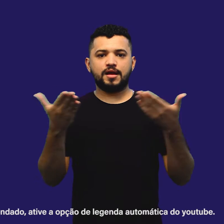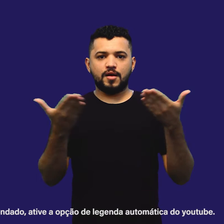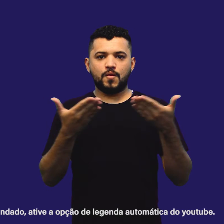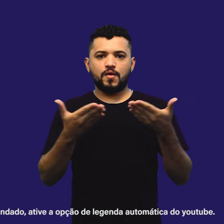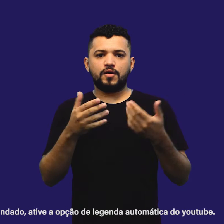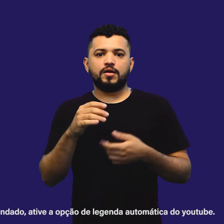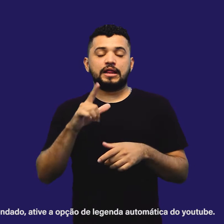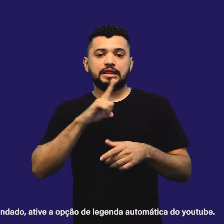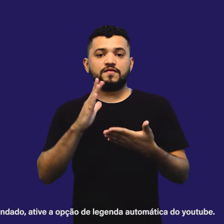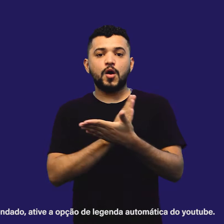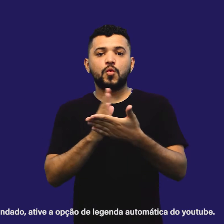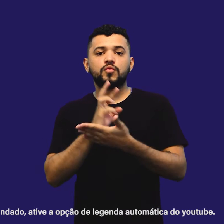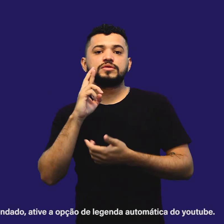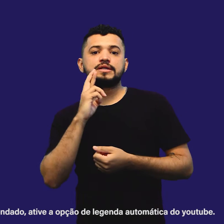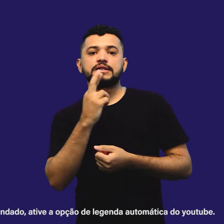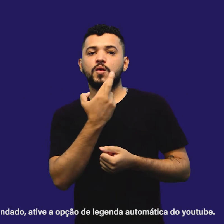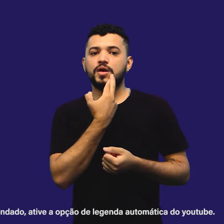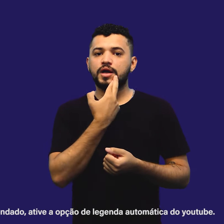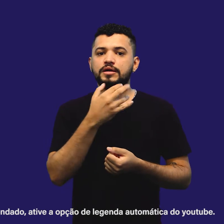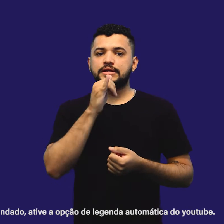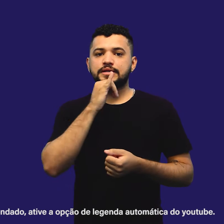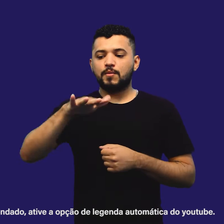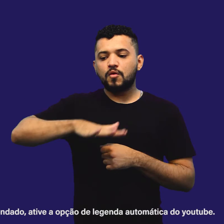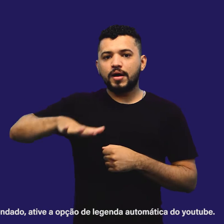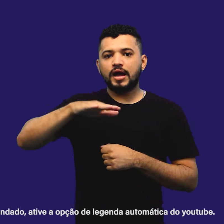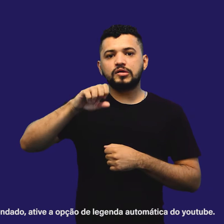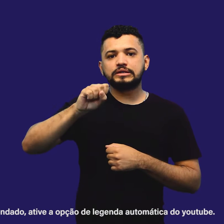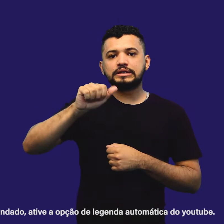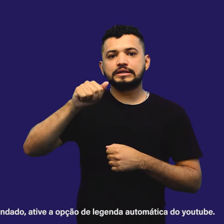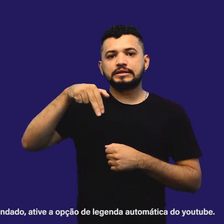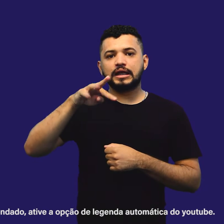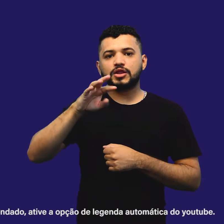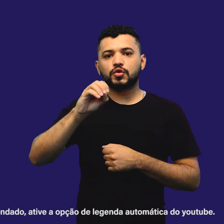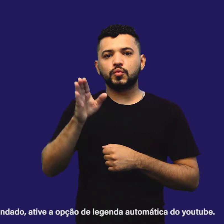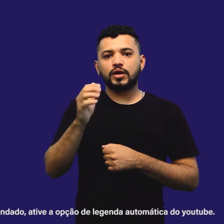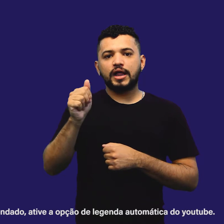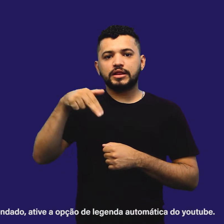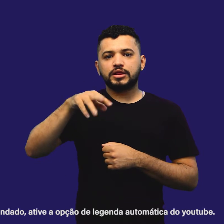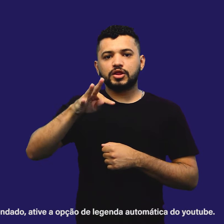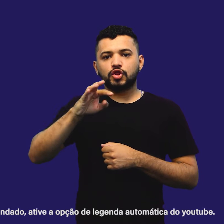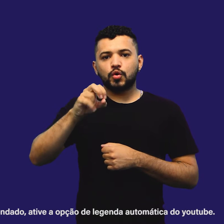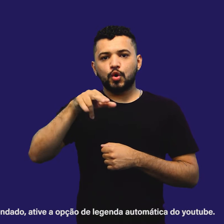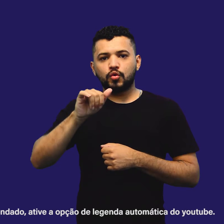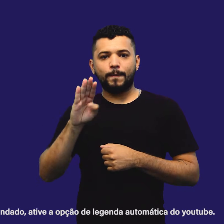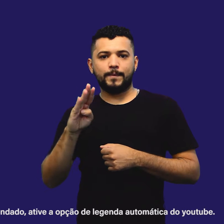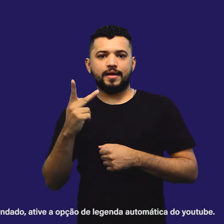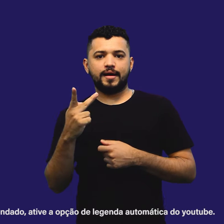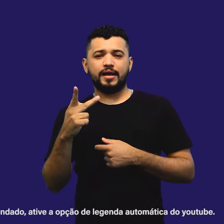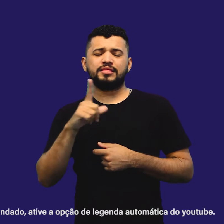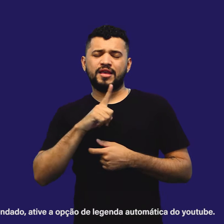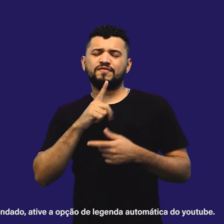de restaurantes aqui, é um bairro tradicional, o bairro de Santo Antônio, né, aqui em Belo Horizonte. Vários restaurantes do bairro